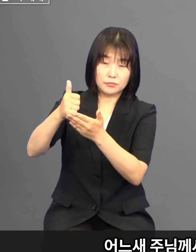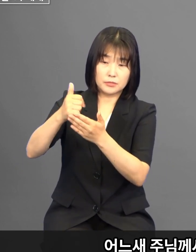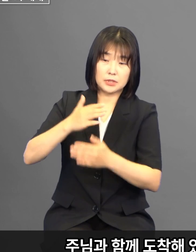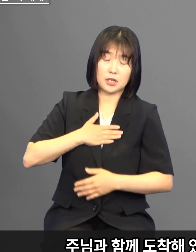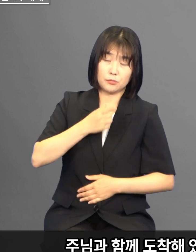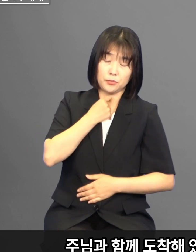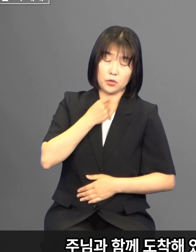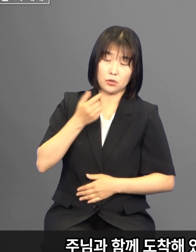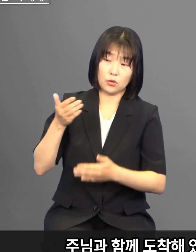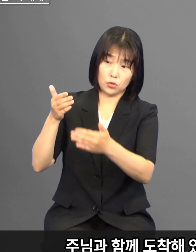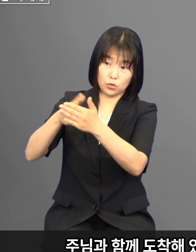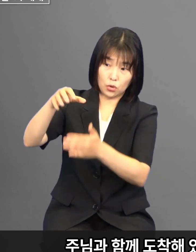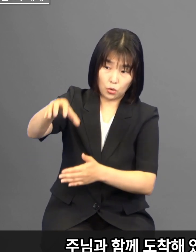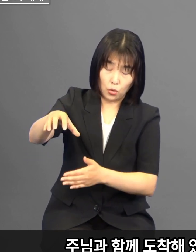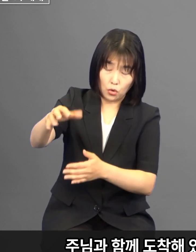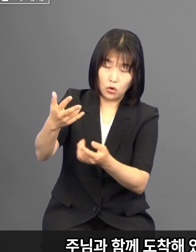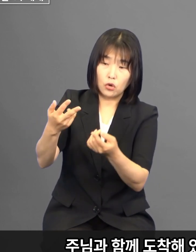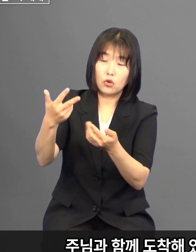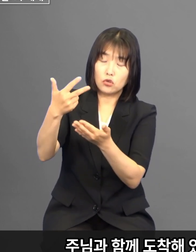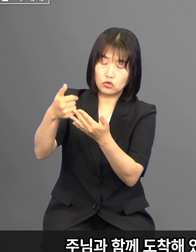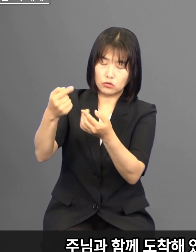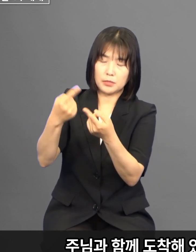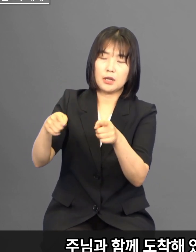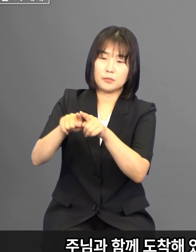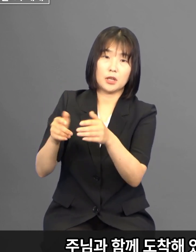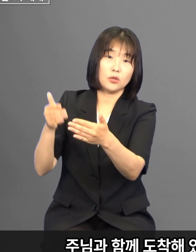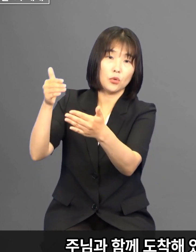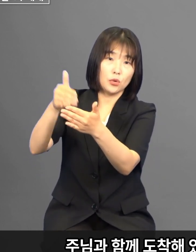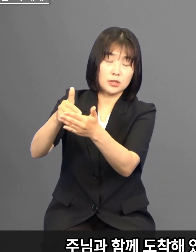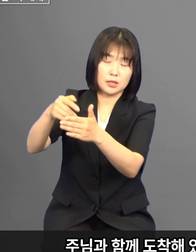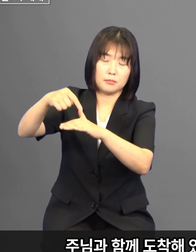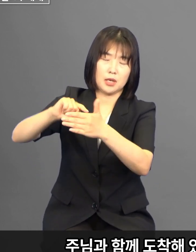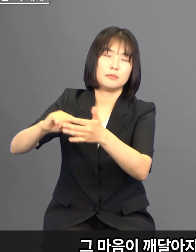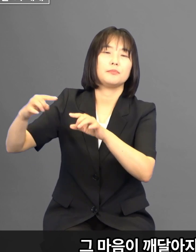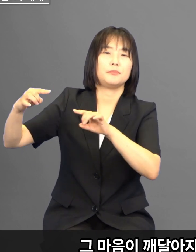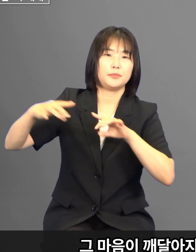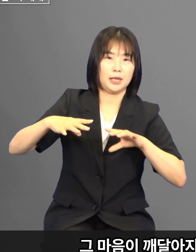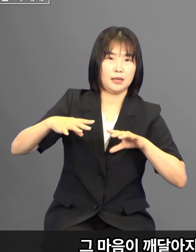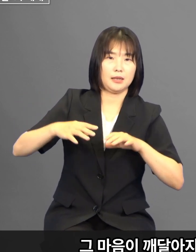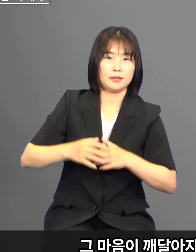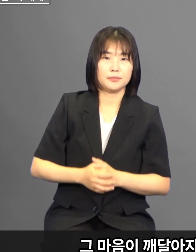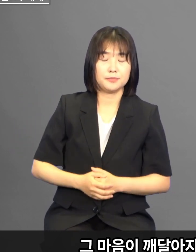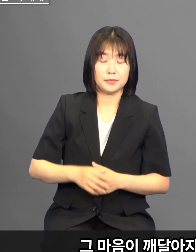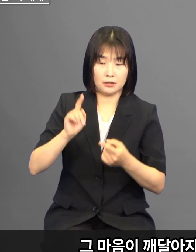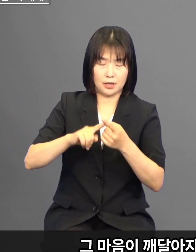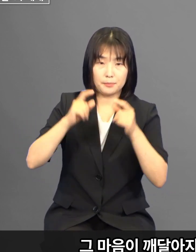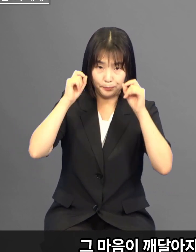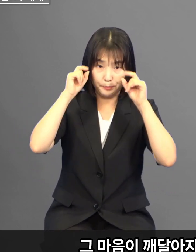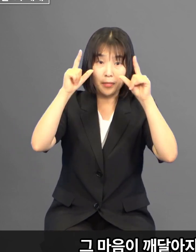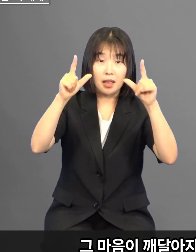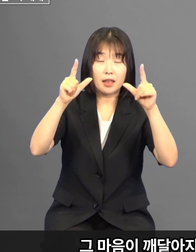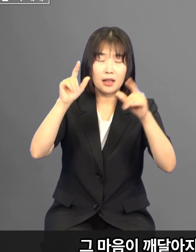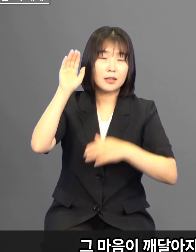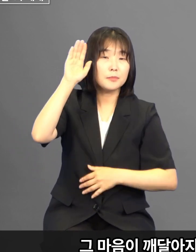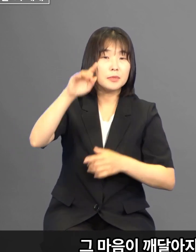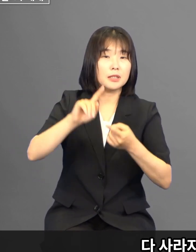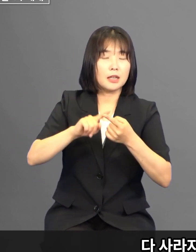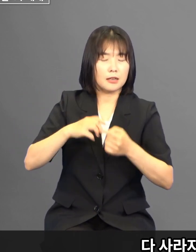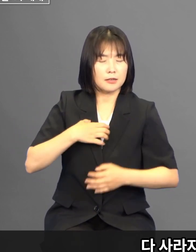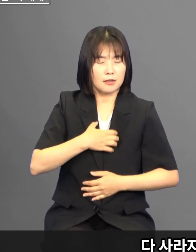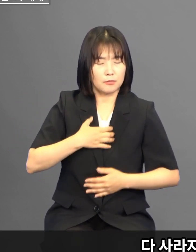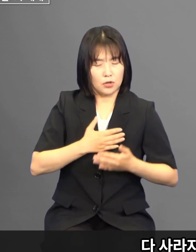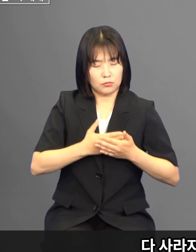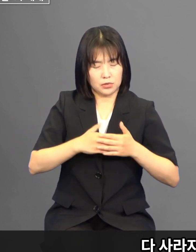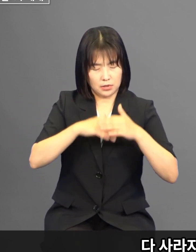도착지에 주님과 함께 도착해 있을 것이라는 마음을 주셨습니다. 그 마음이 깨달아지니 미래에 대한 염려와 불안이